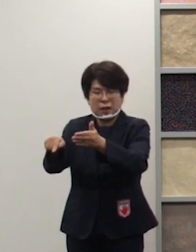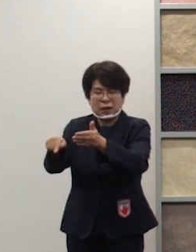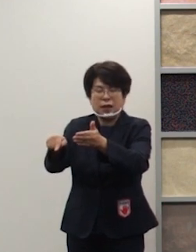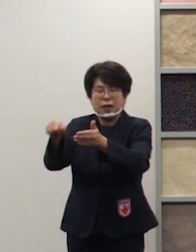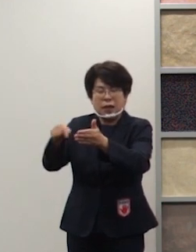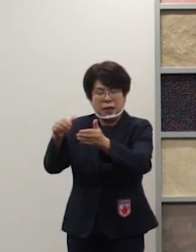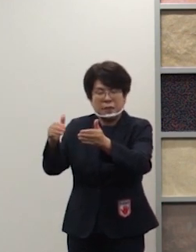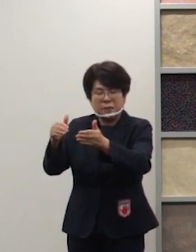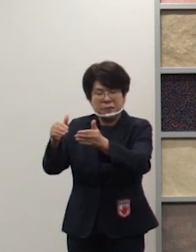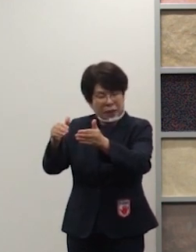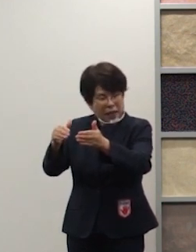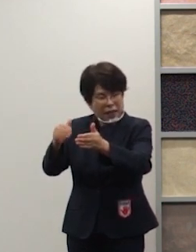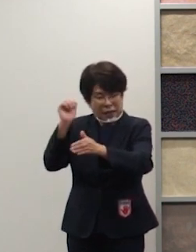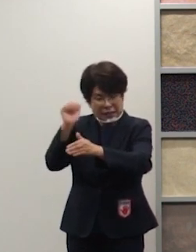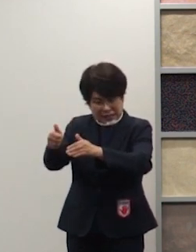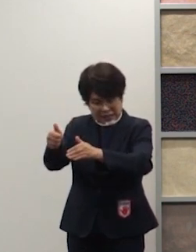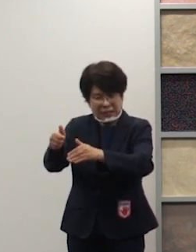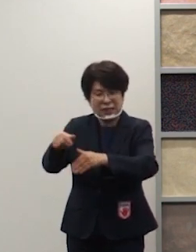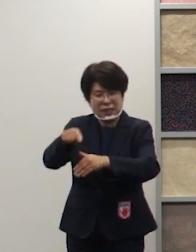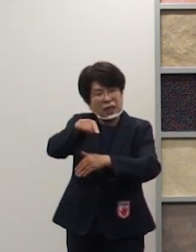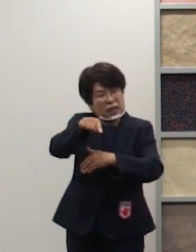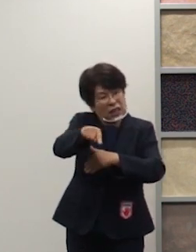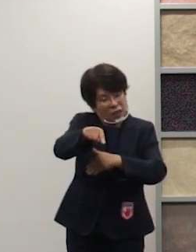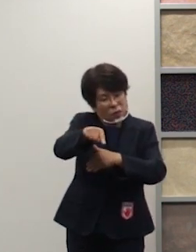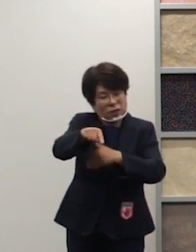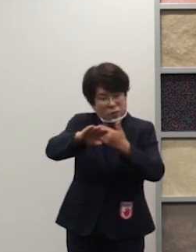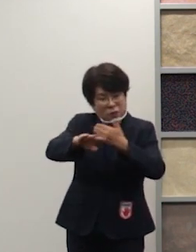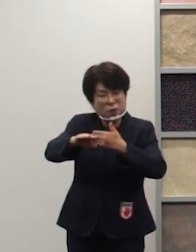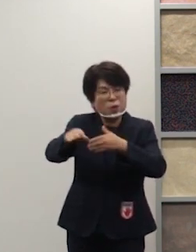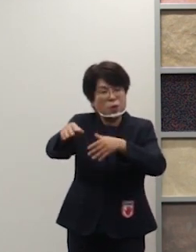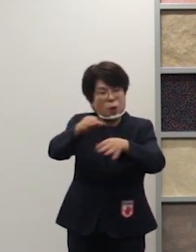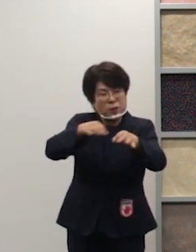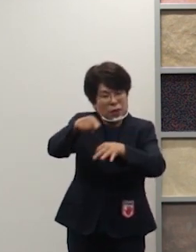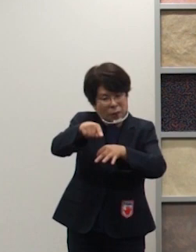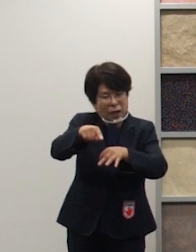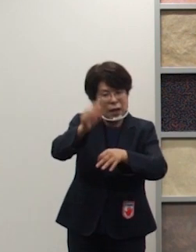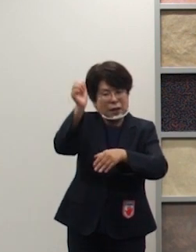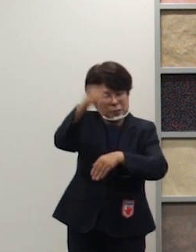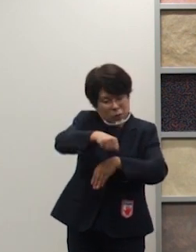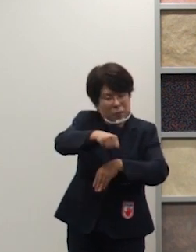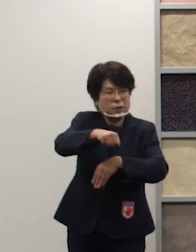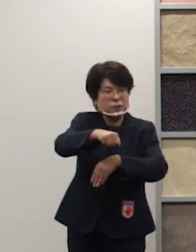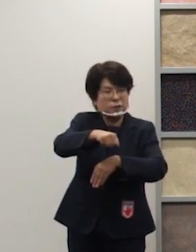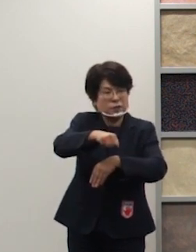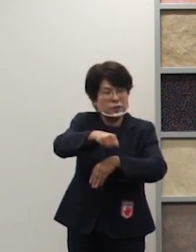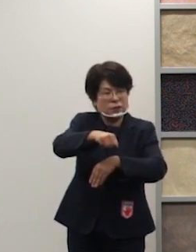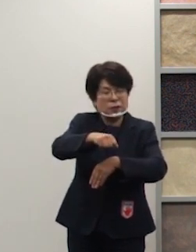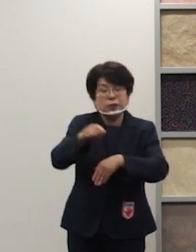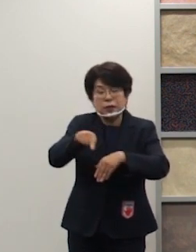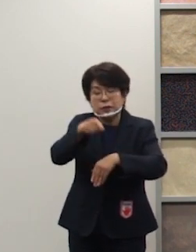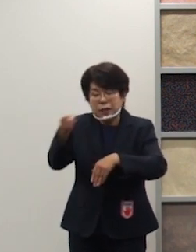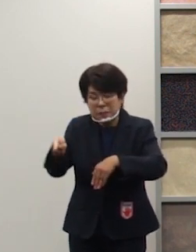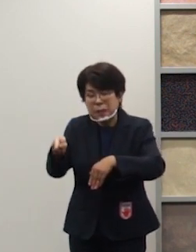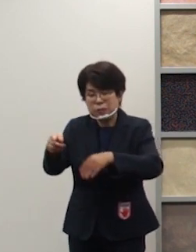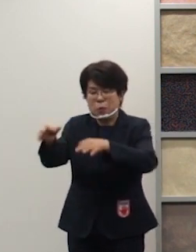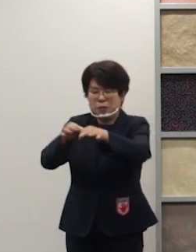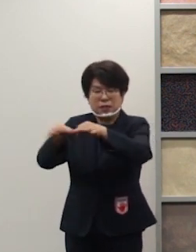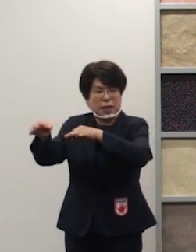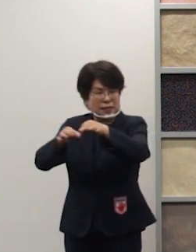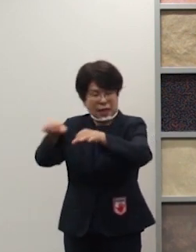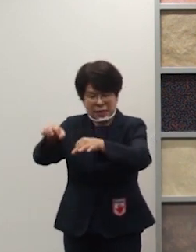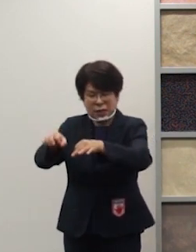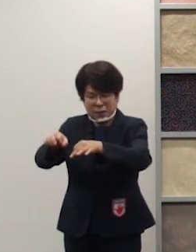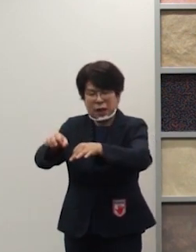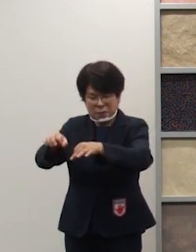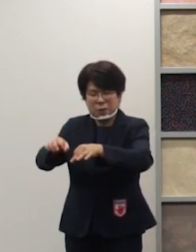止もまあガイドラインを守ればいいんですよって言って解除するというけれども、まずは禁止があって解除なわけですよね、一方は。で、一